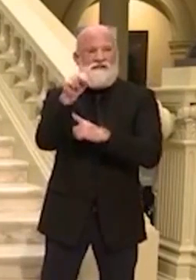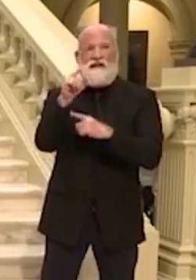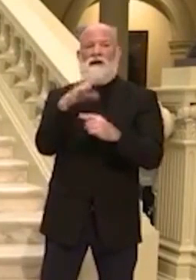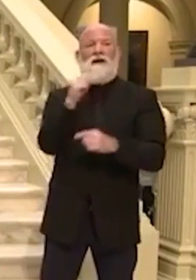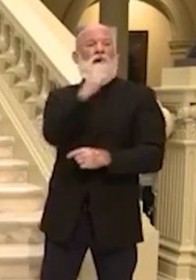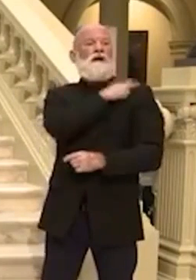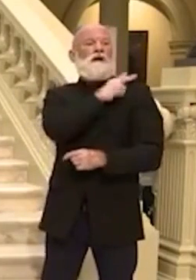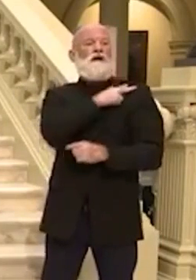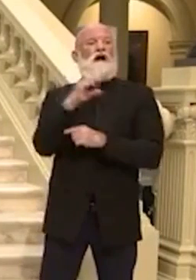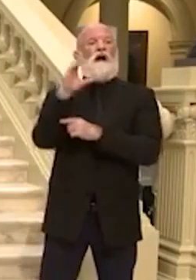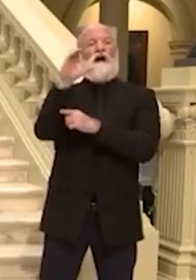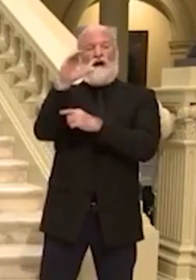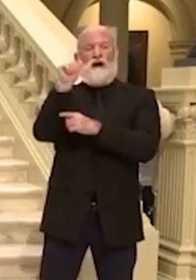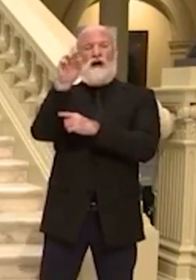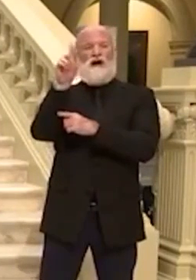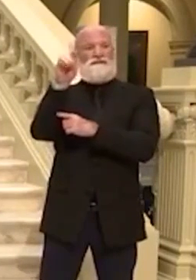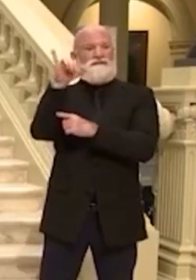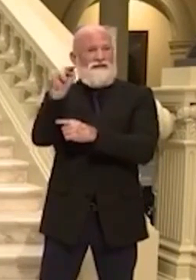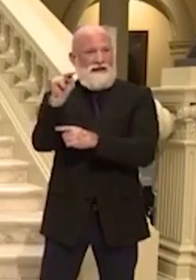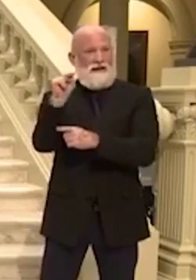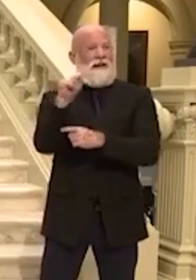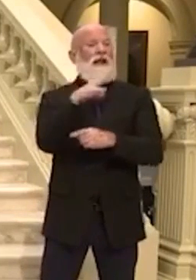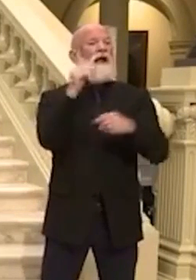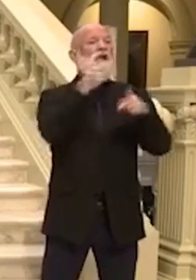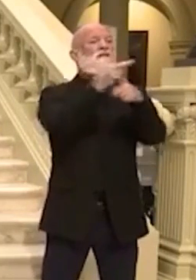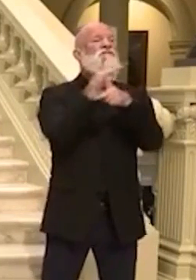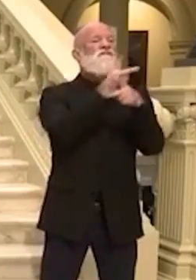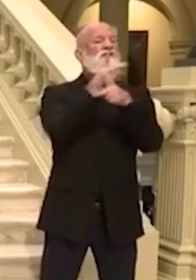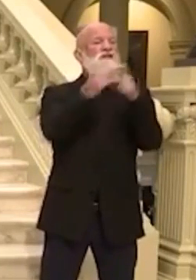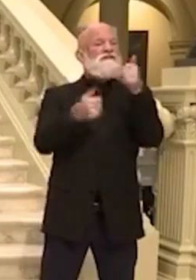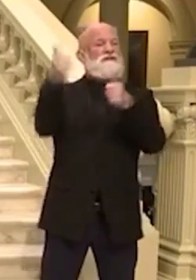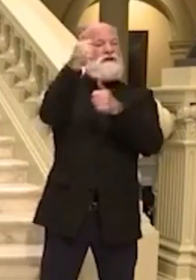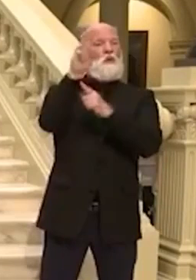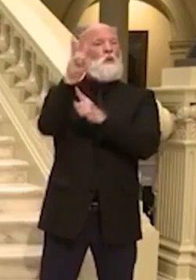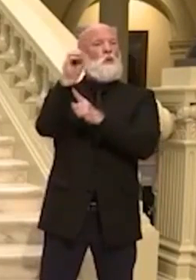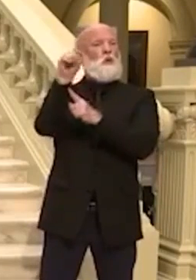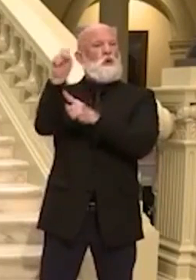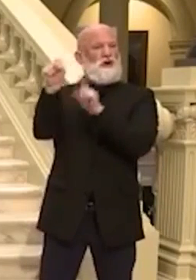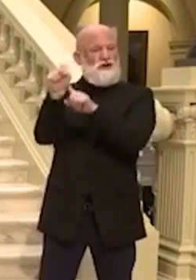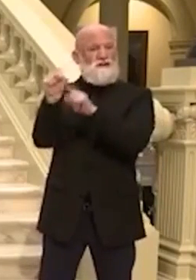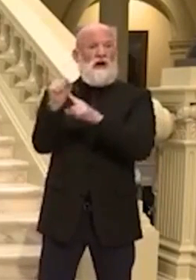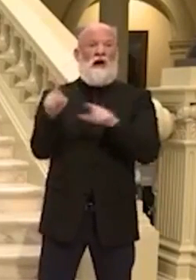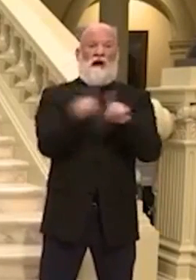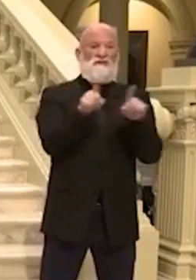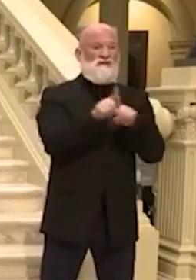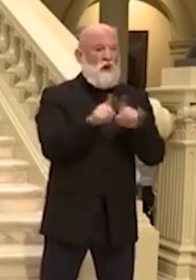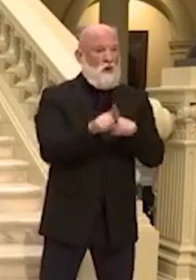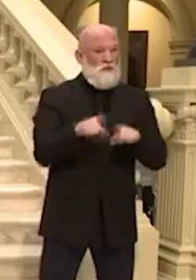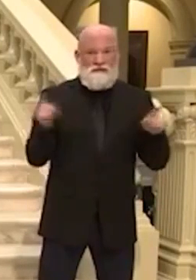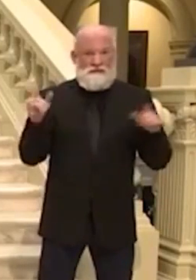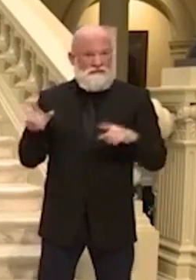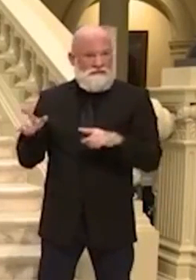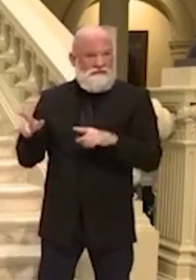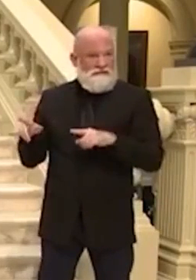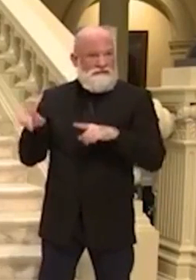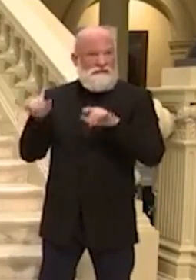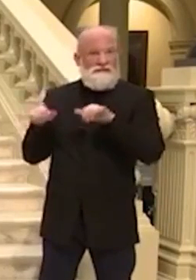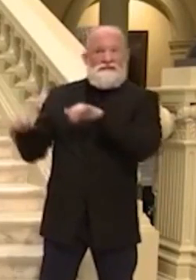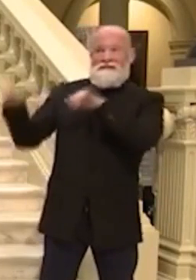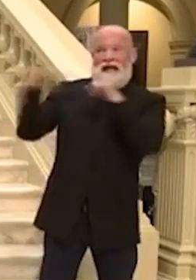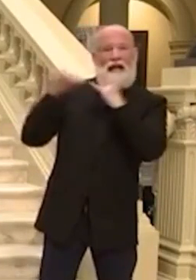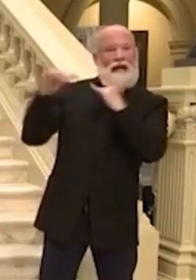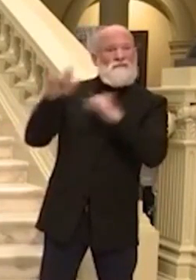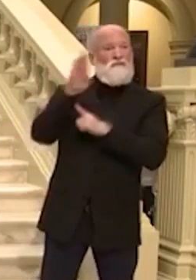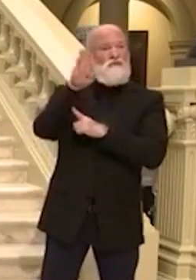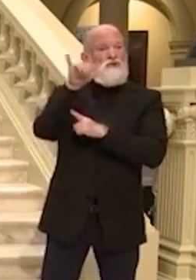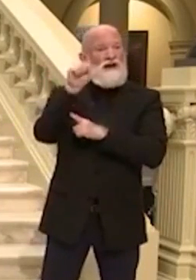necesitan ser forzados a usarlas. Kemp cree que si los georgianos siguen cuatro reglas de conducta, la